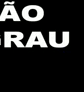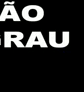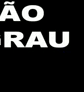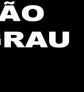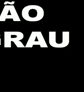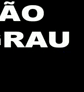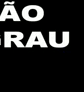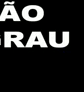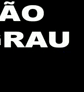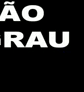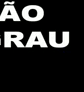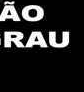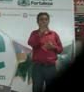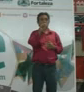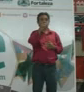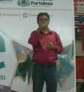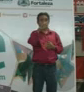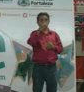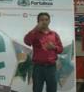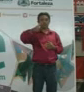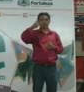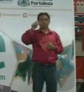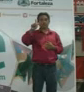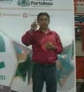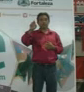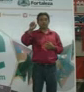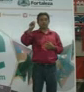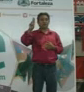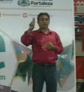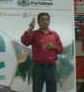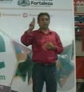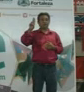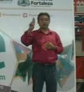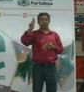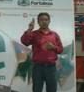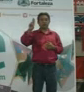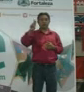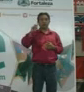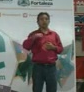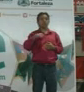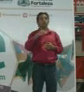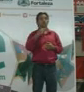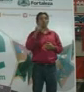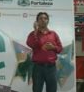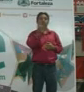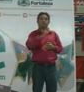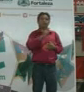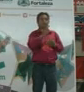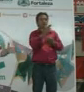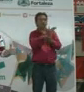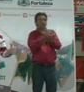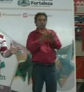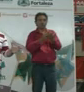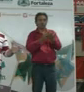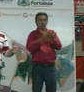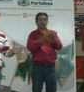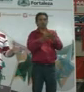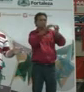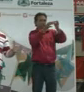chegando no que a gente chama de função do primeiro grau. A função do primeiro grau é quando eu consigo desenhar, gente, o